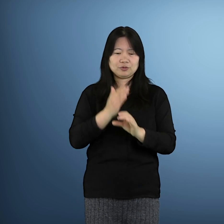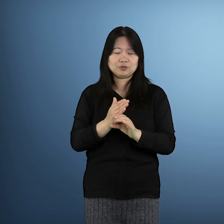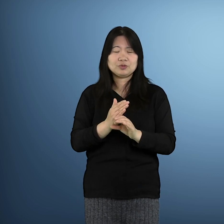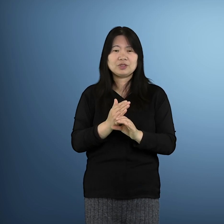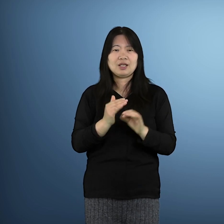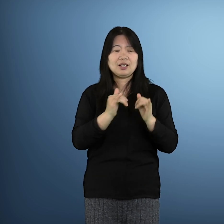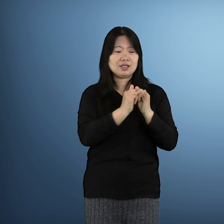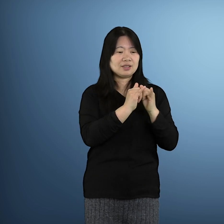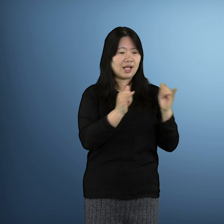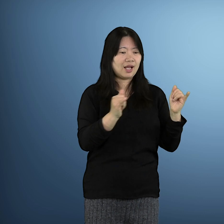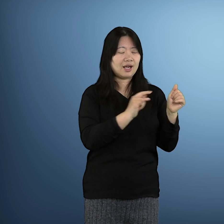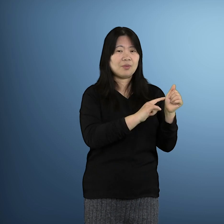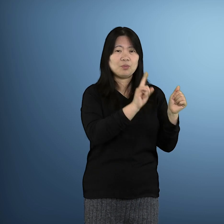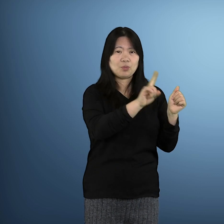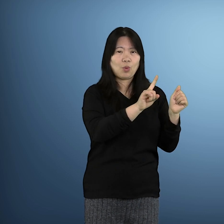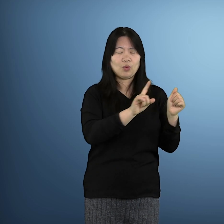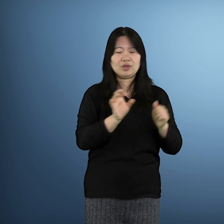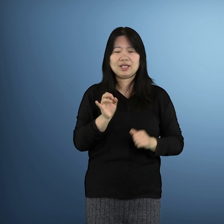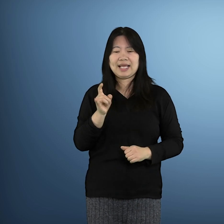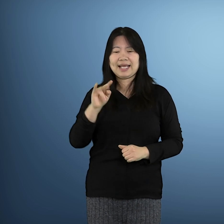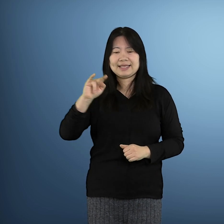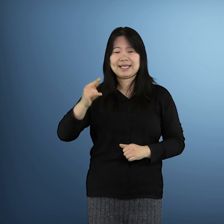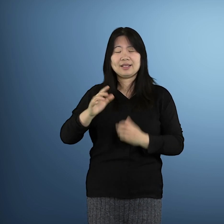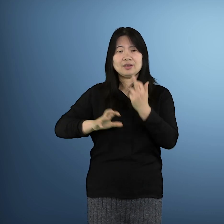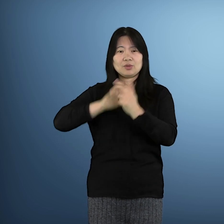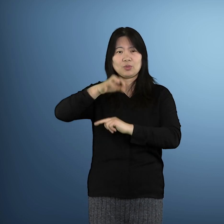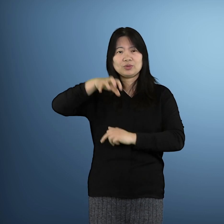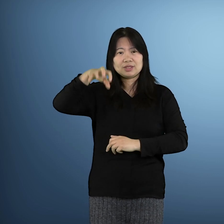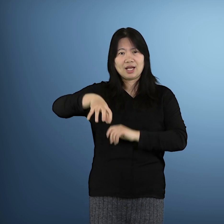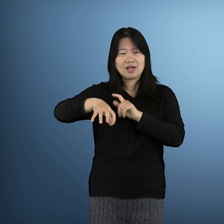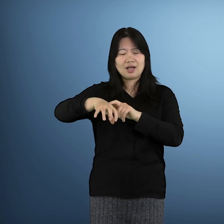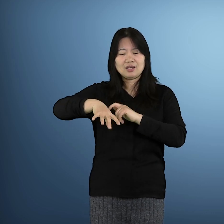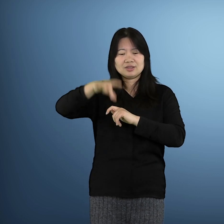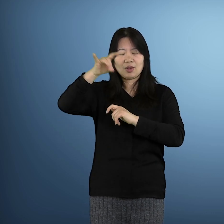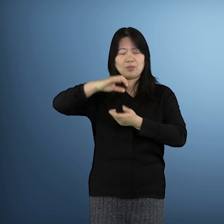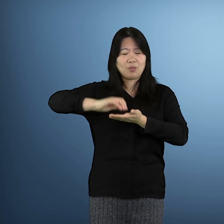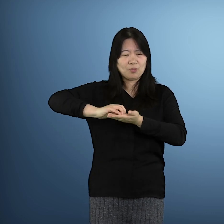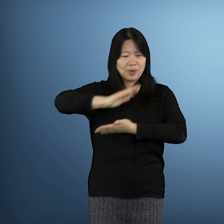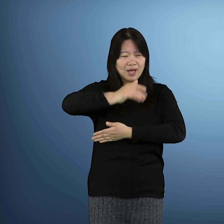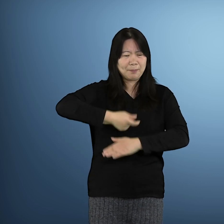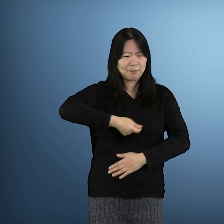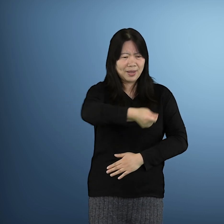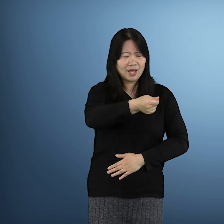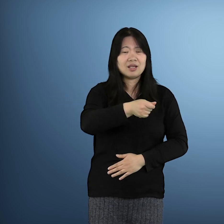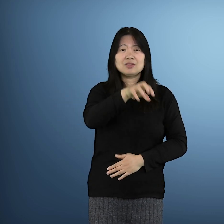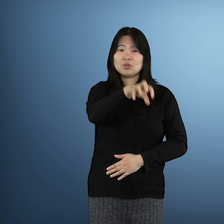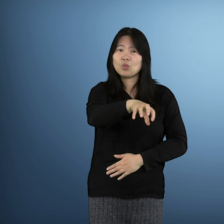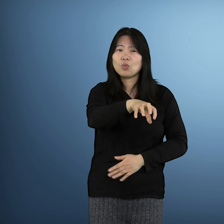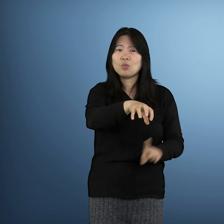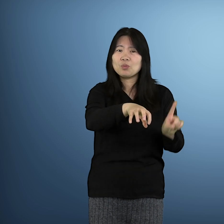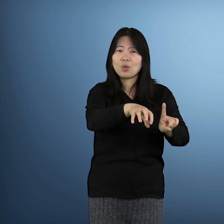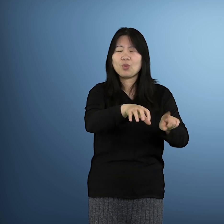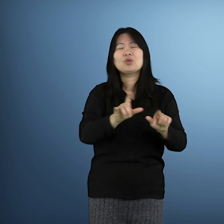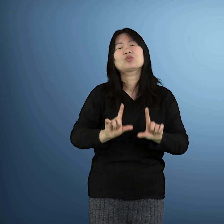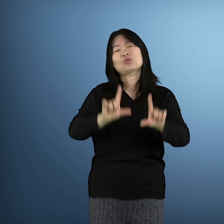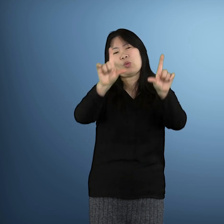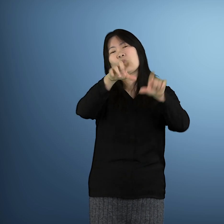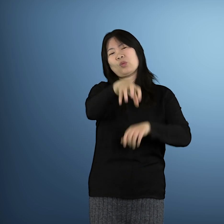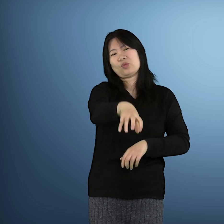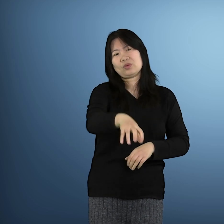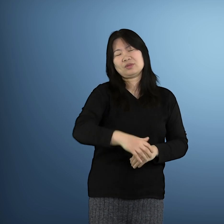자, 인류는 에덴 동산에서 처음으로 쫓겨났던 방향이